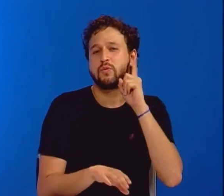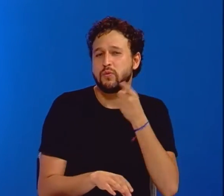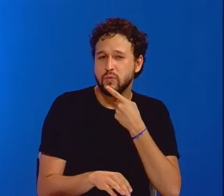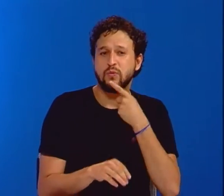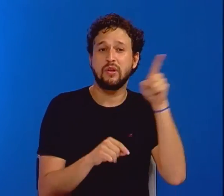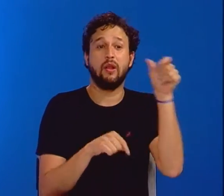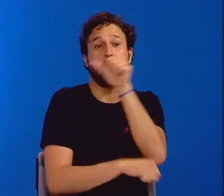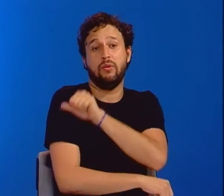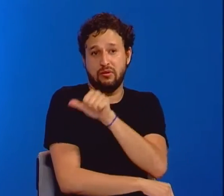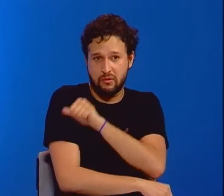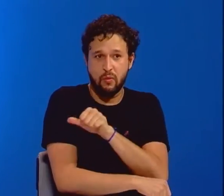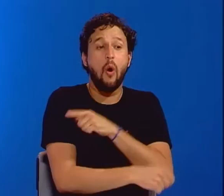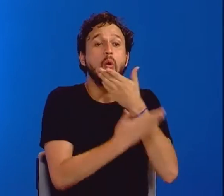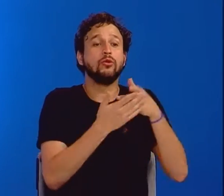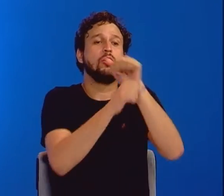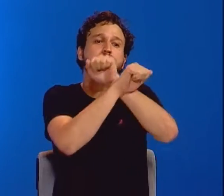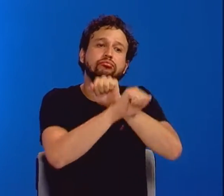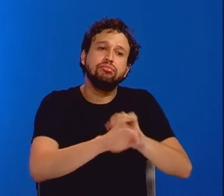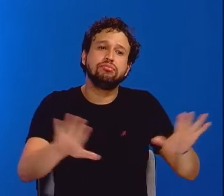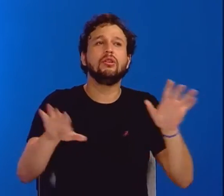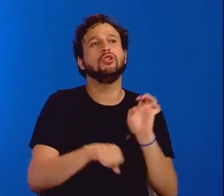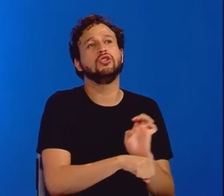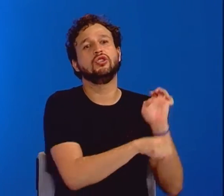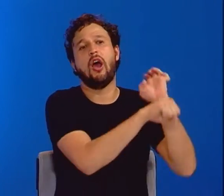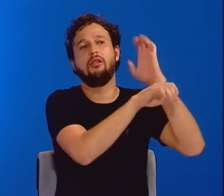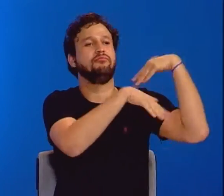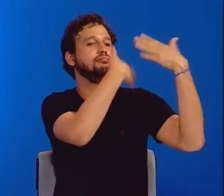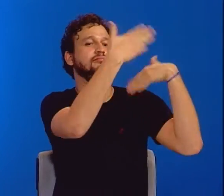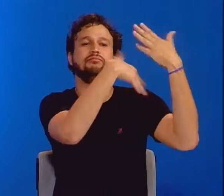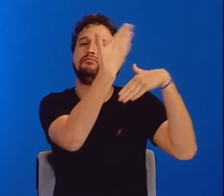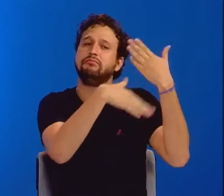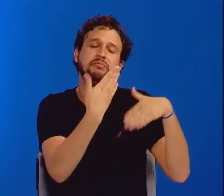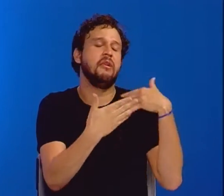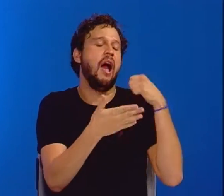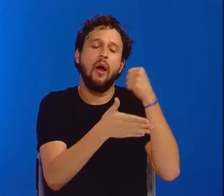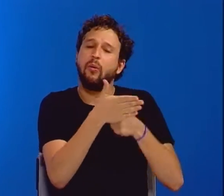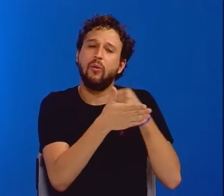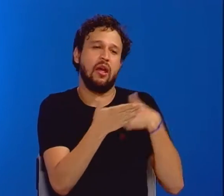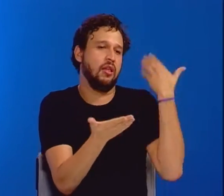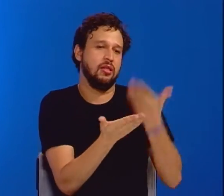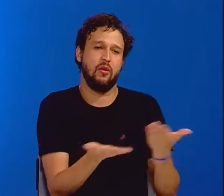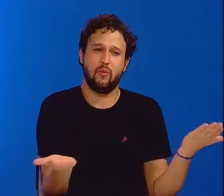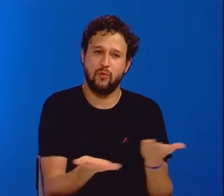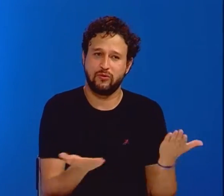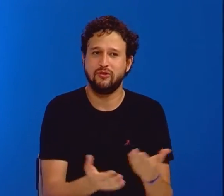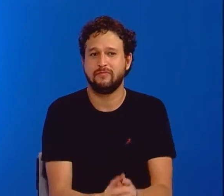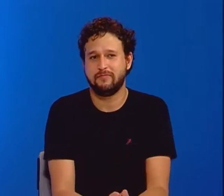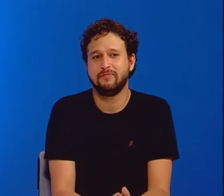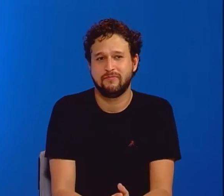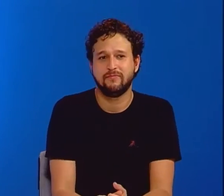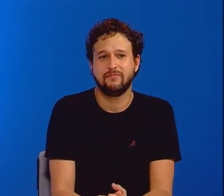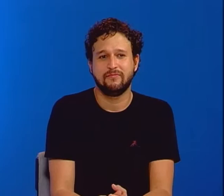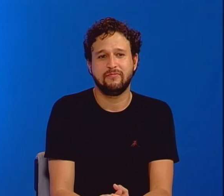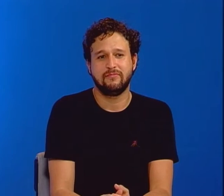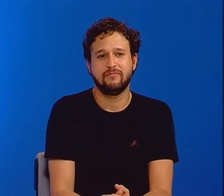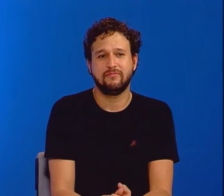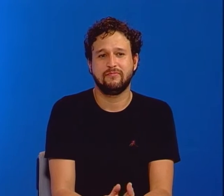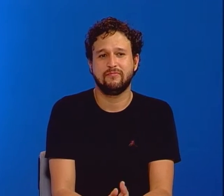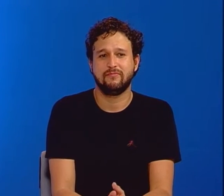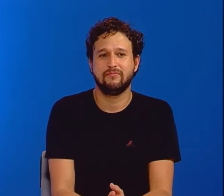Educação de Surdos, no Rio de Janeiro, e então lá é que começou a ser difundida a língua de sinais aqui no Brasil, e até hoje a gente continua na